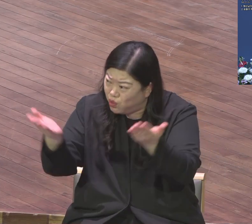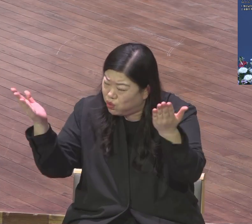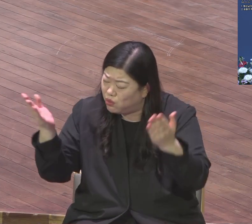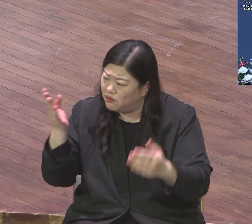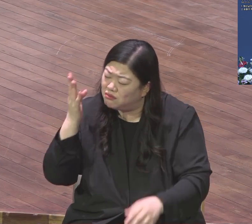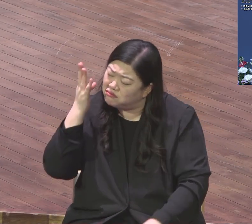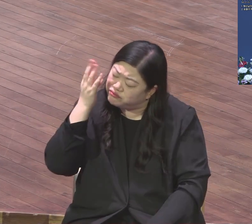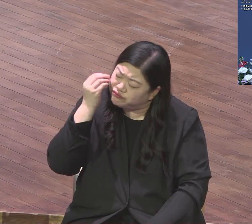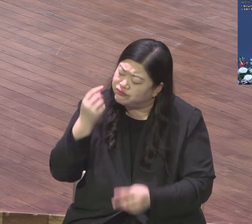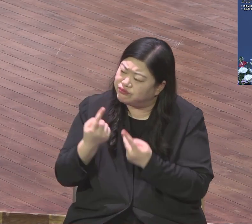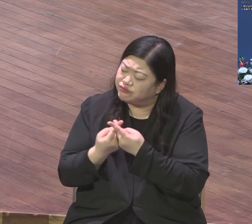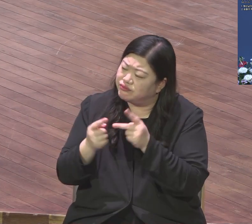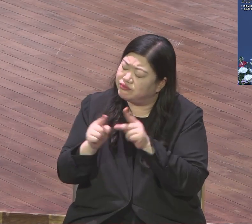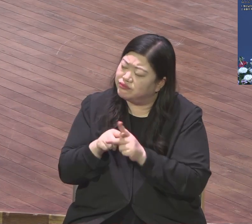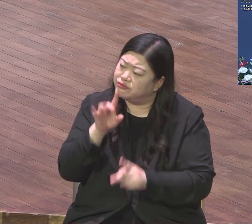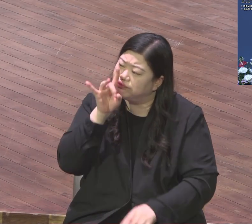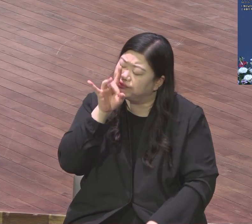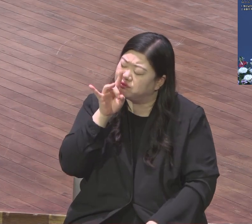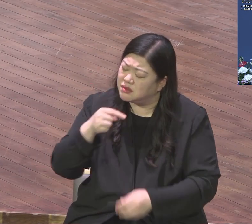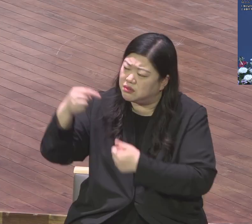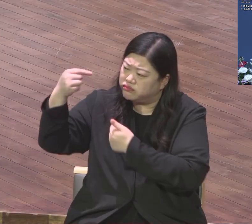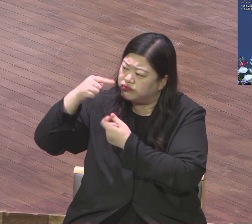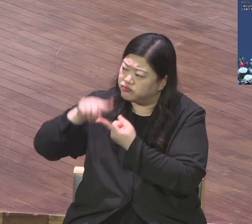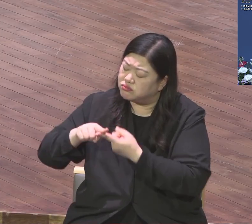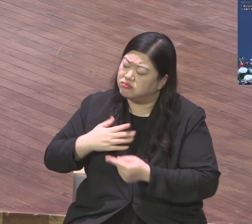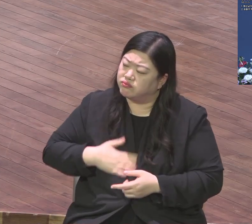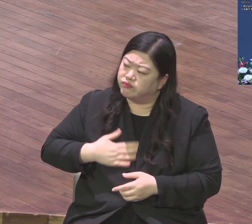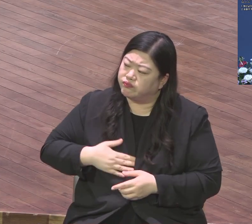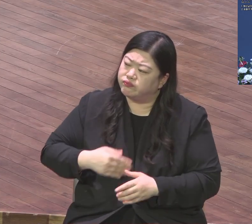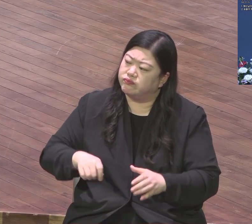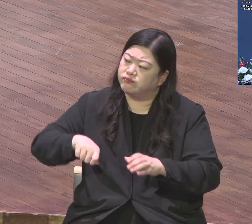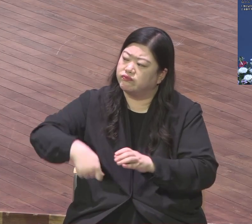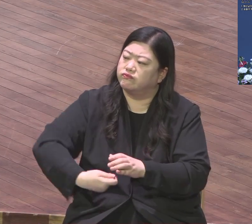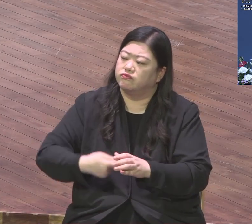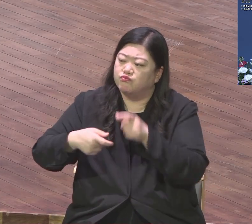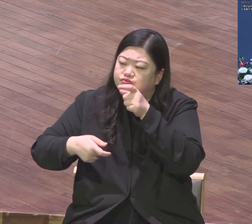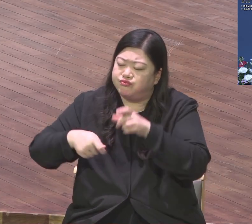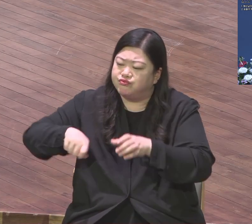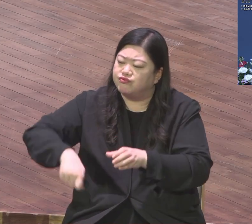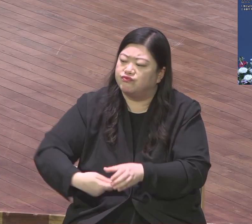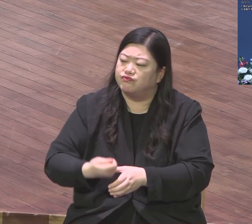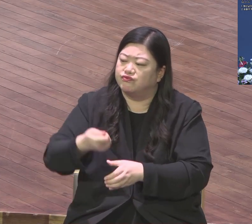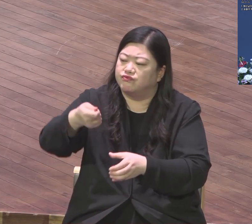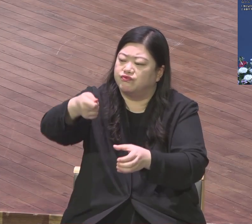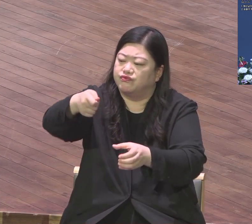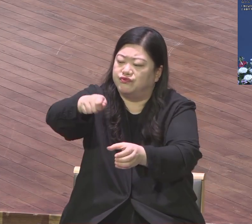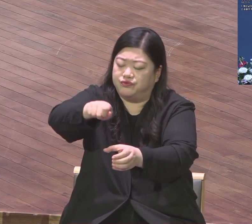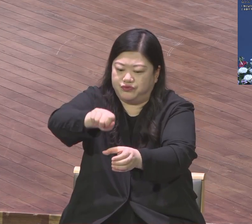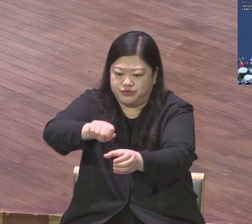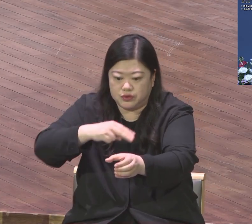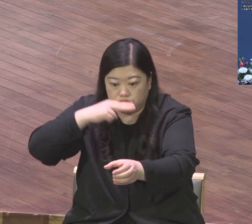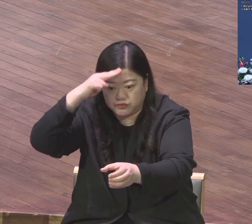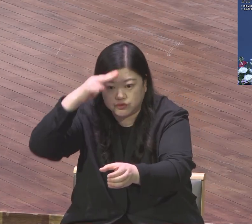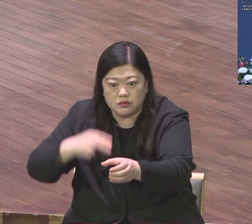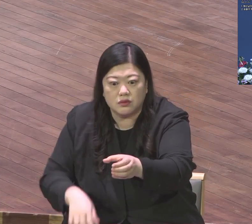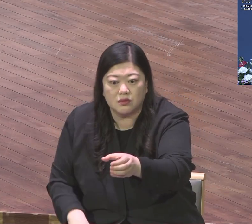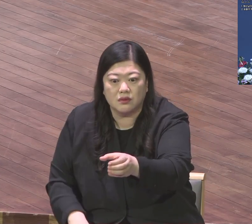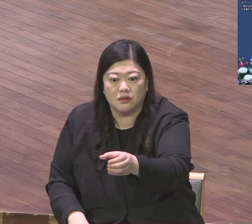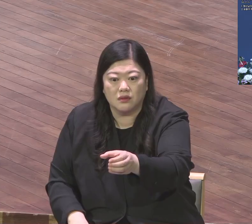말씀대로 순종하니까 놀라운 기적이 체험되어졌다.